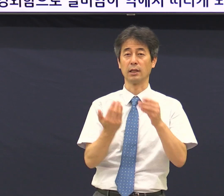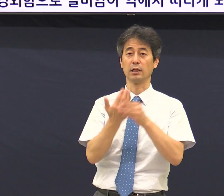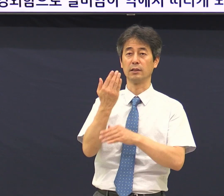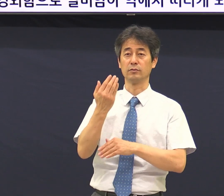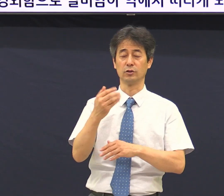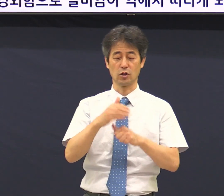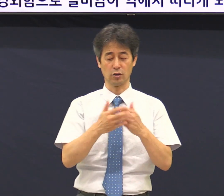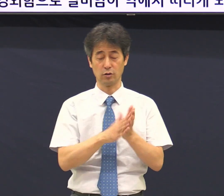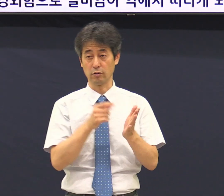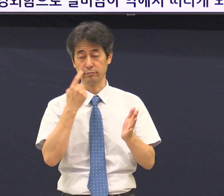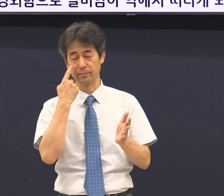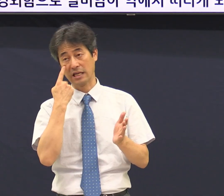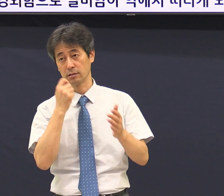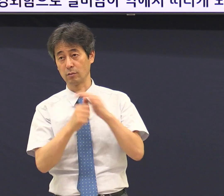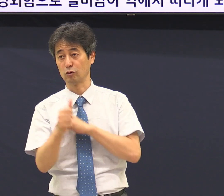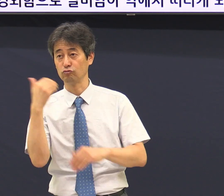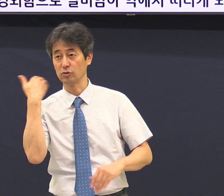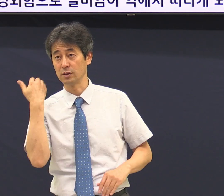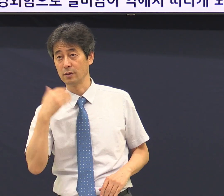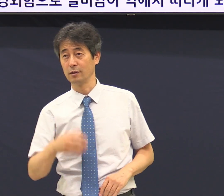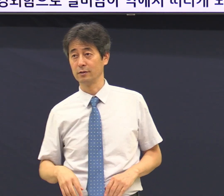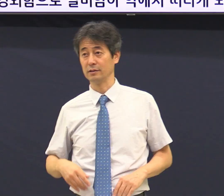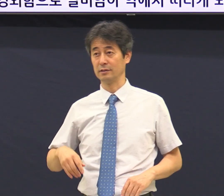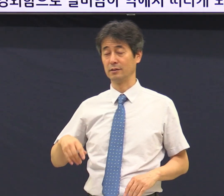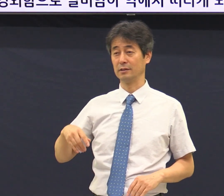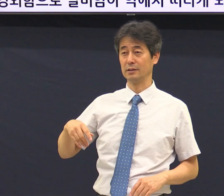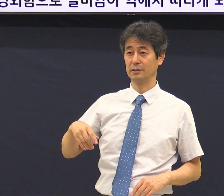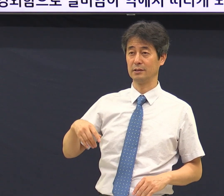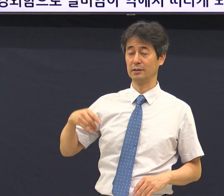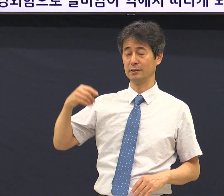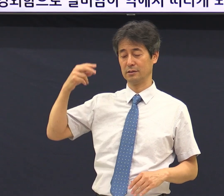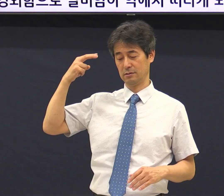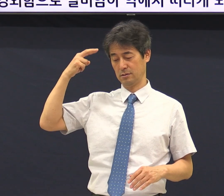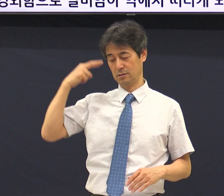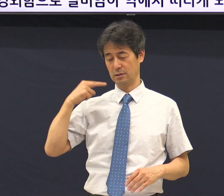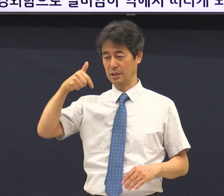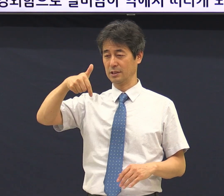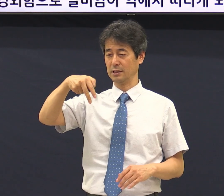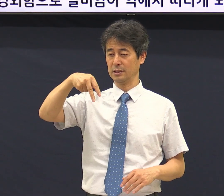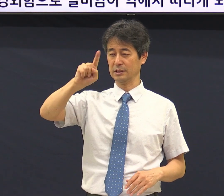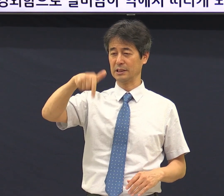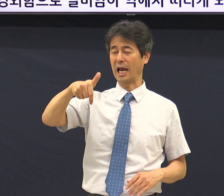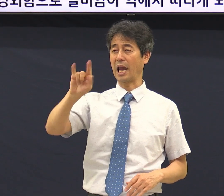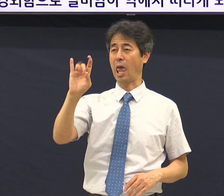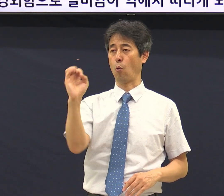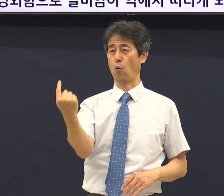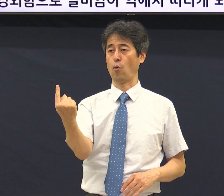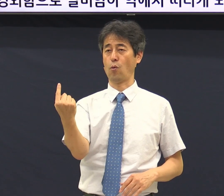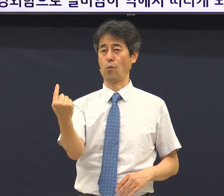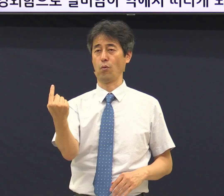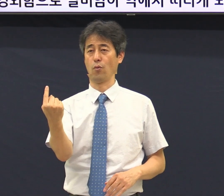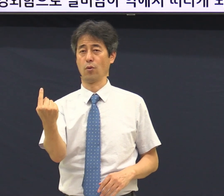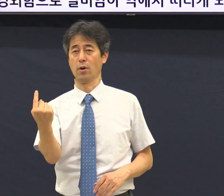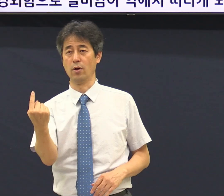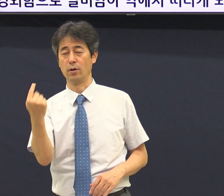여러분 나는 성경 말씀 쪽 안에 삭개오가 있습니다.